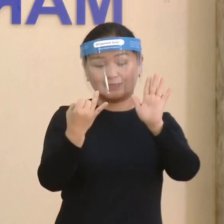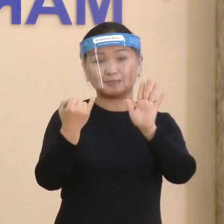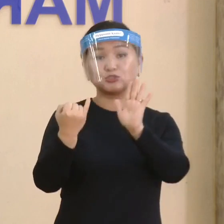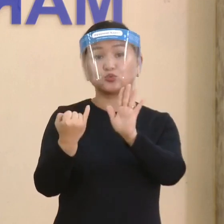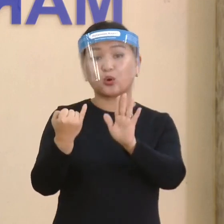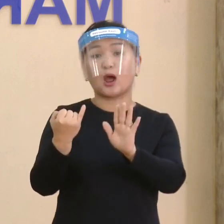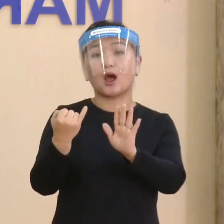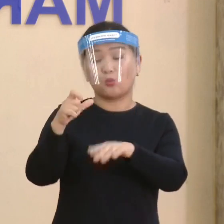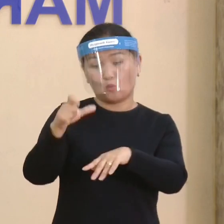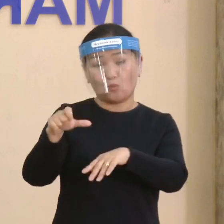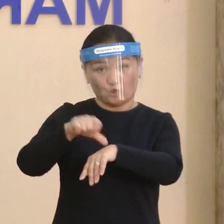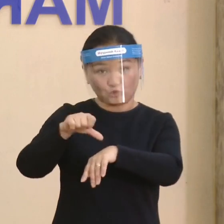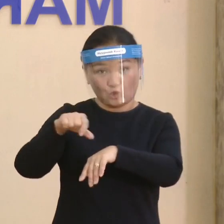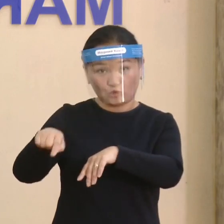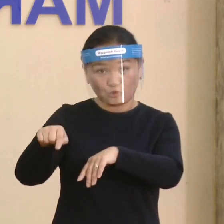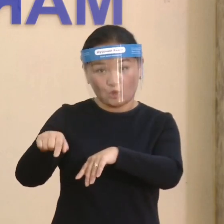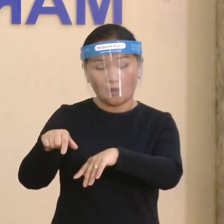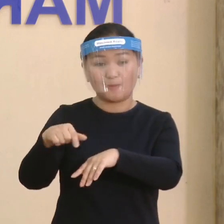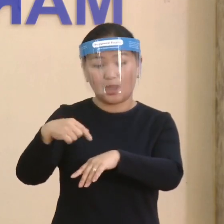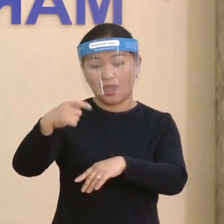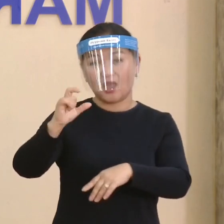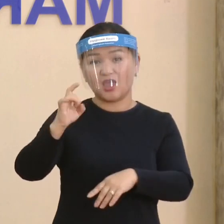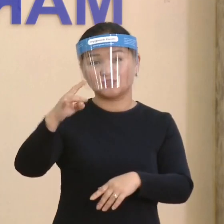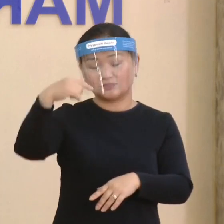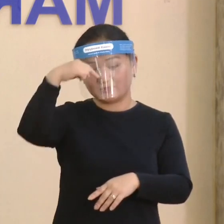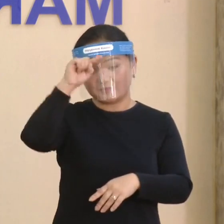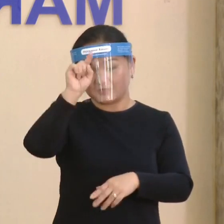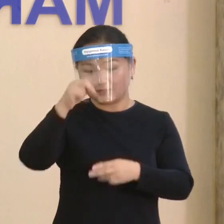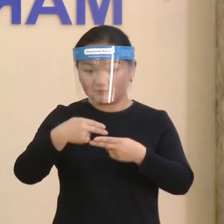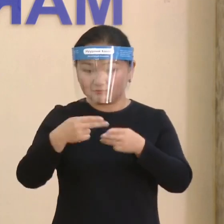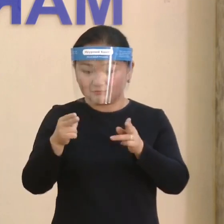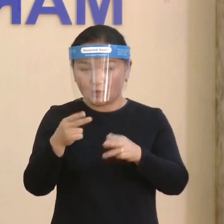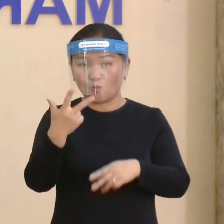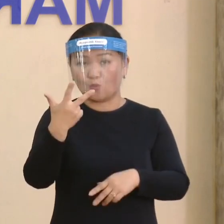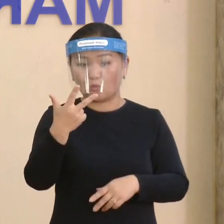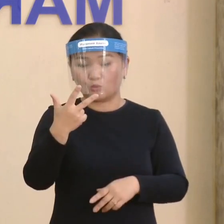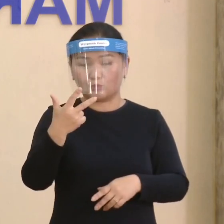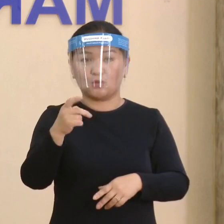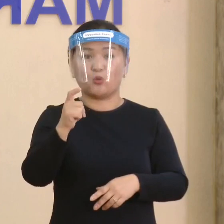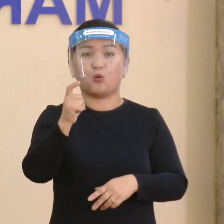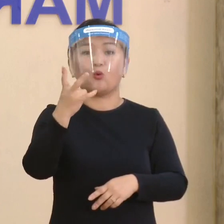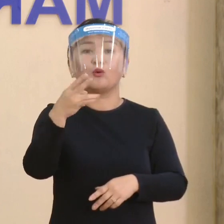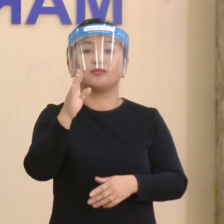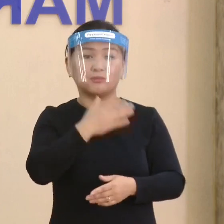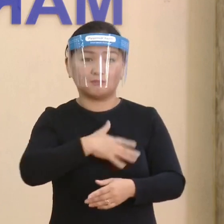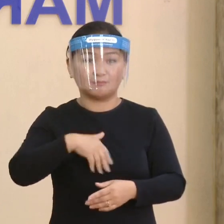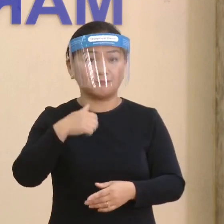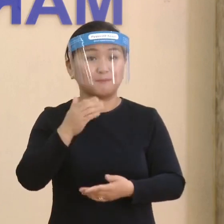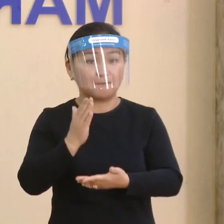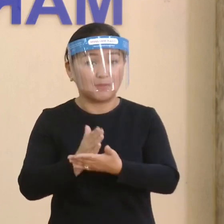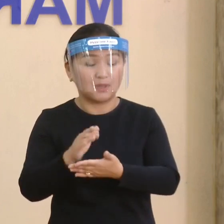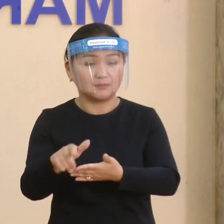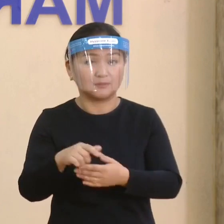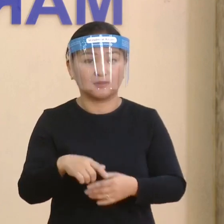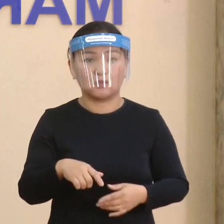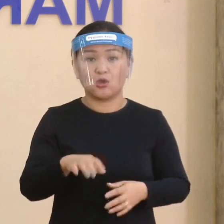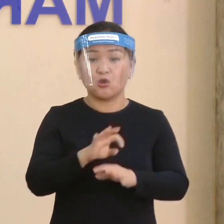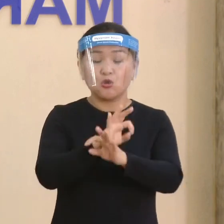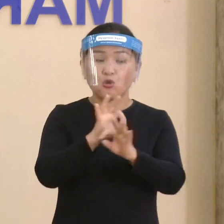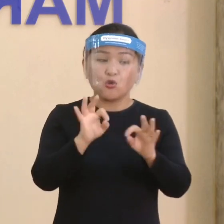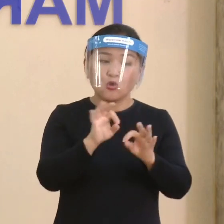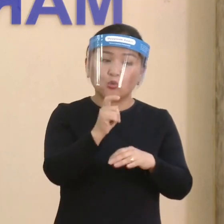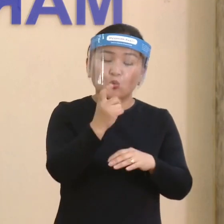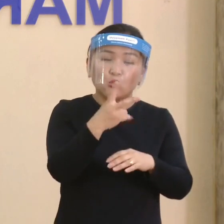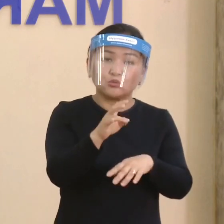энд яг эрчим тэмчилгээний тасагт 3 иргэн маш хүнд бол байгаа. За мөн бас бусад хүнд